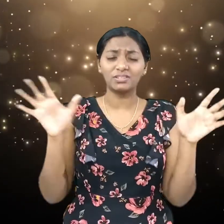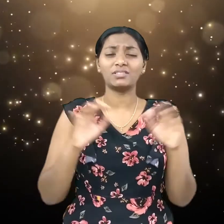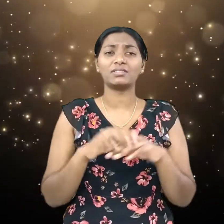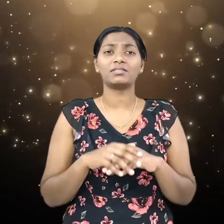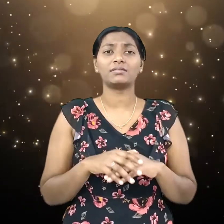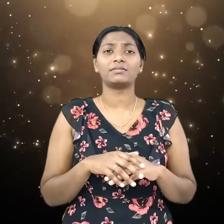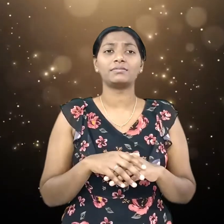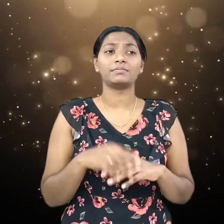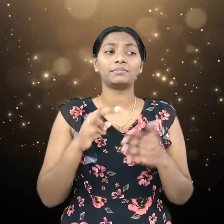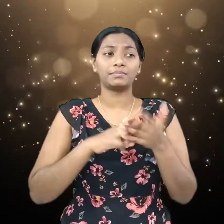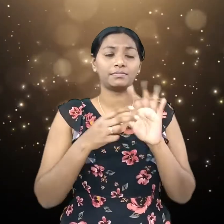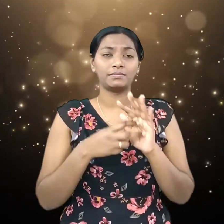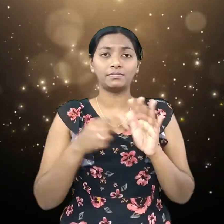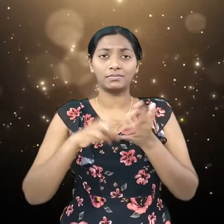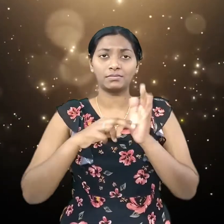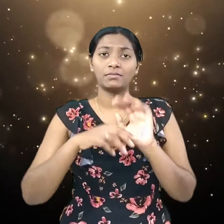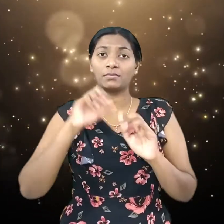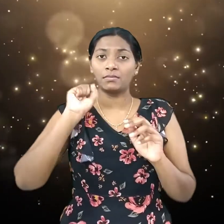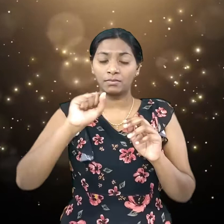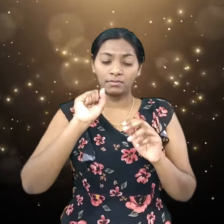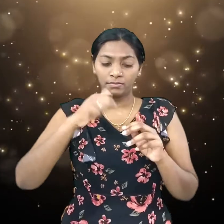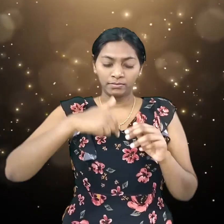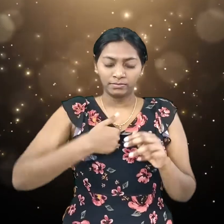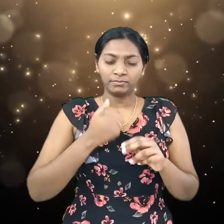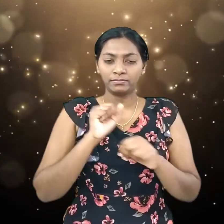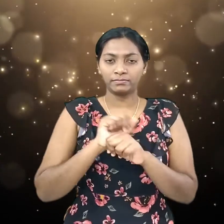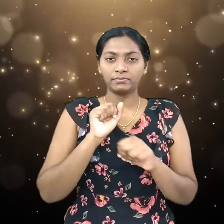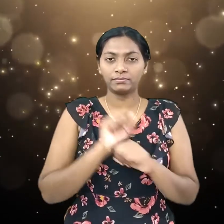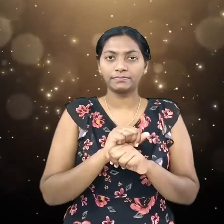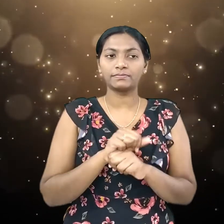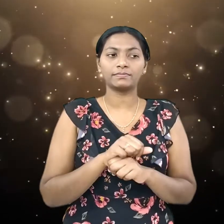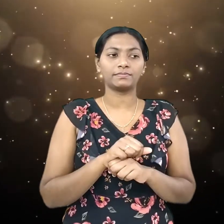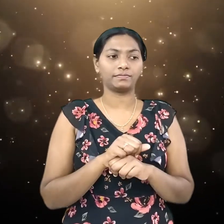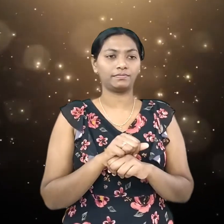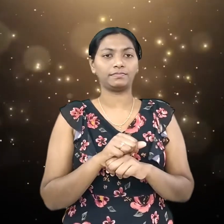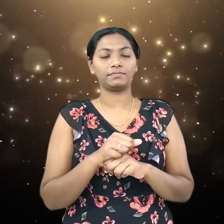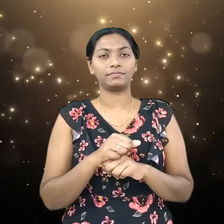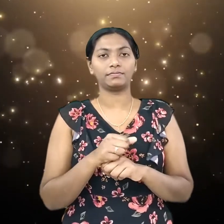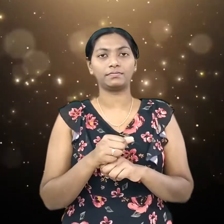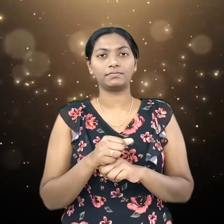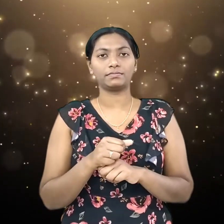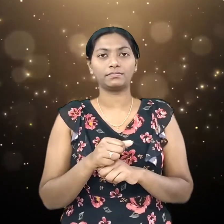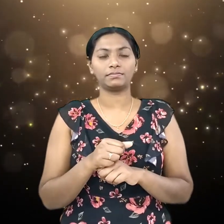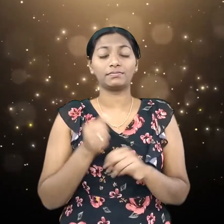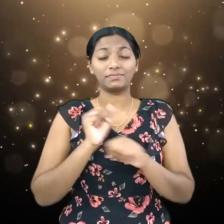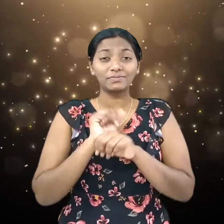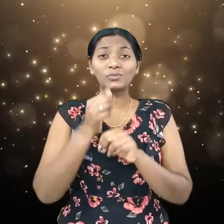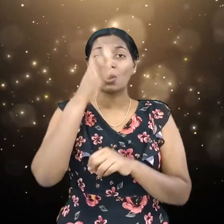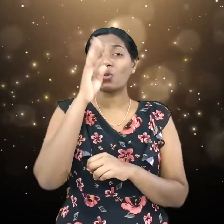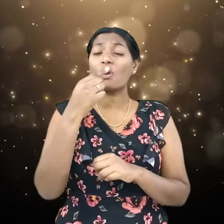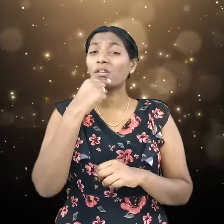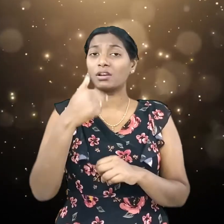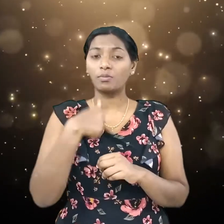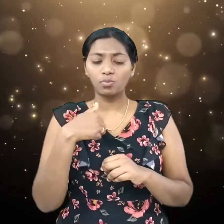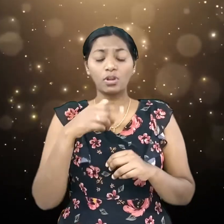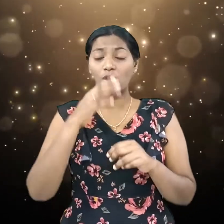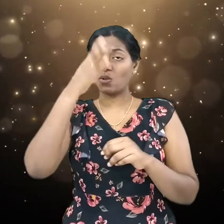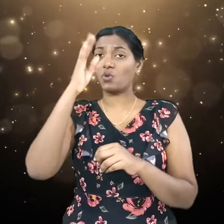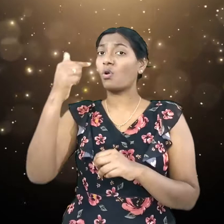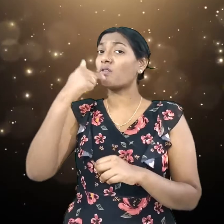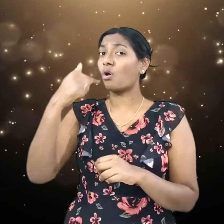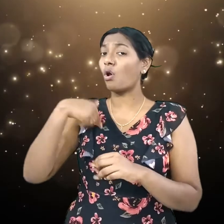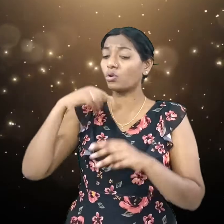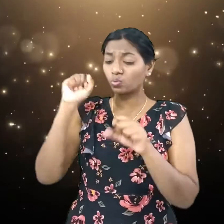है। आवर वर्क इज कट आउट। परमेश्वर ने हमें बता दिया कि हमारा काम है क्या। हमारा काम क्या है? हम इस सुसमाचार को क्या